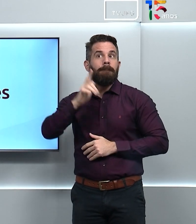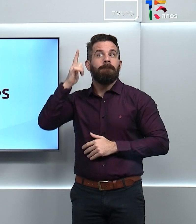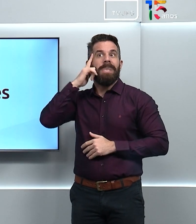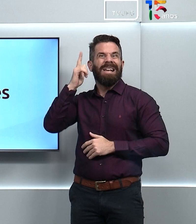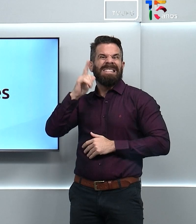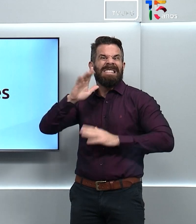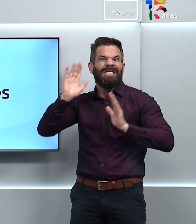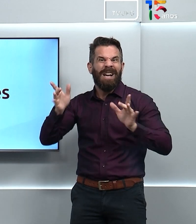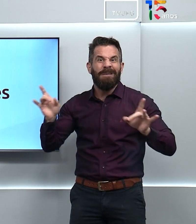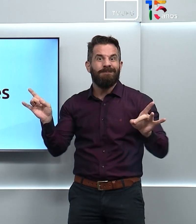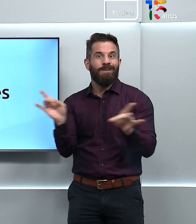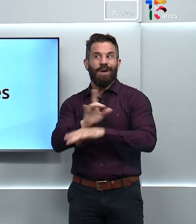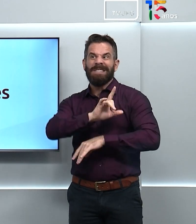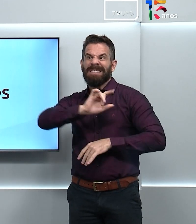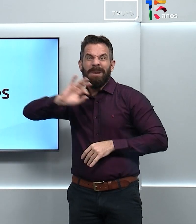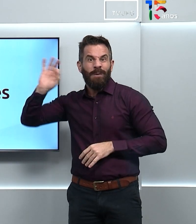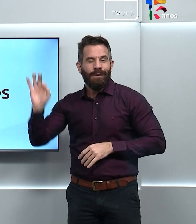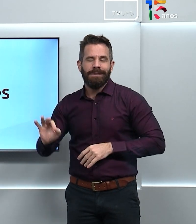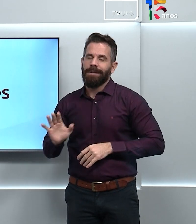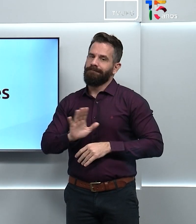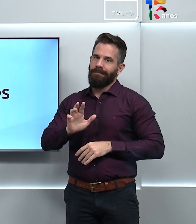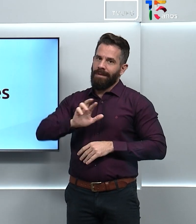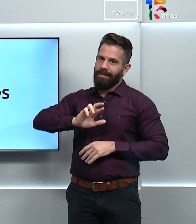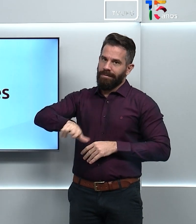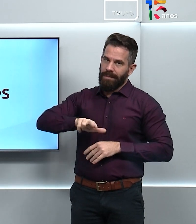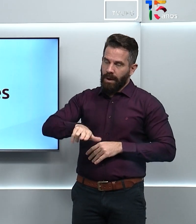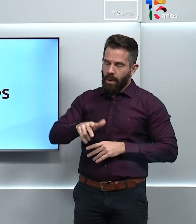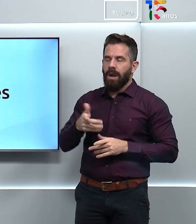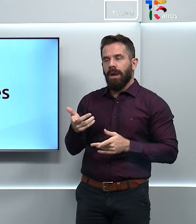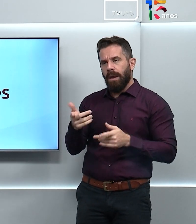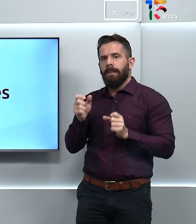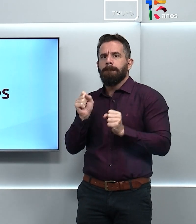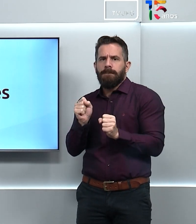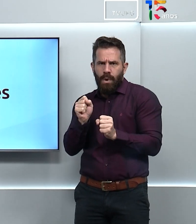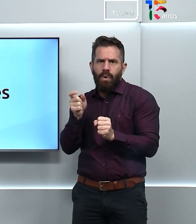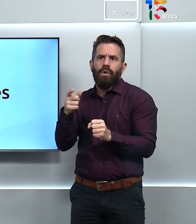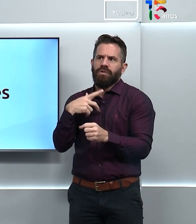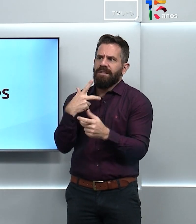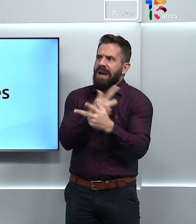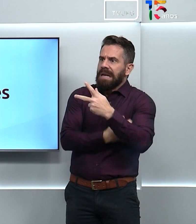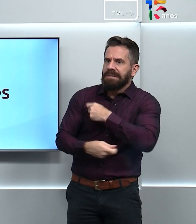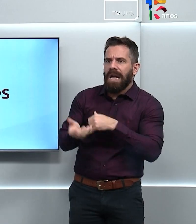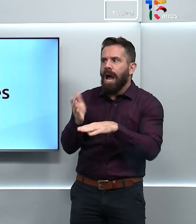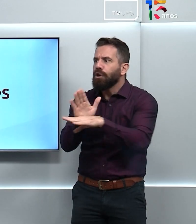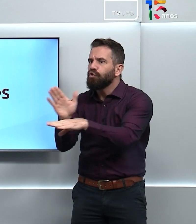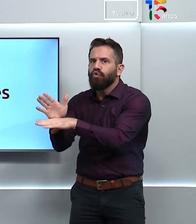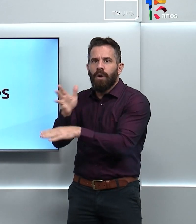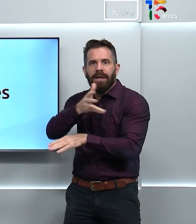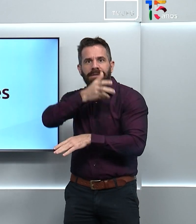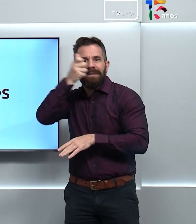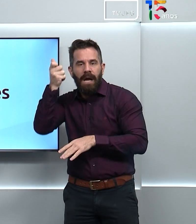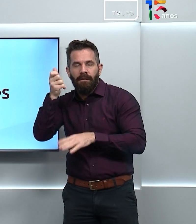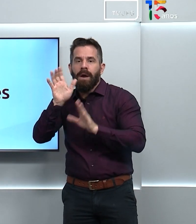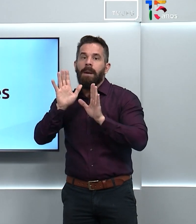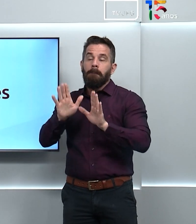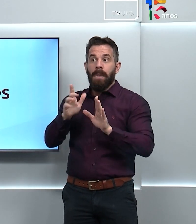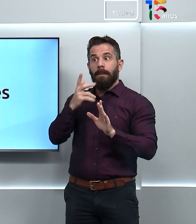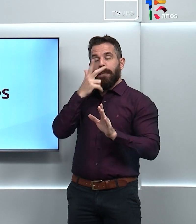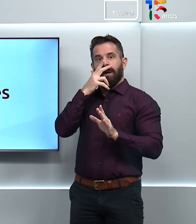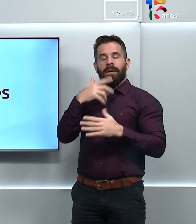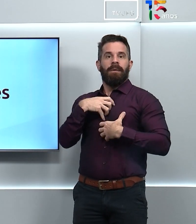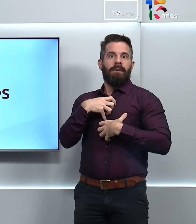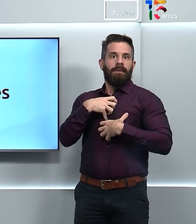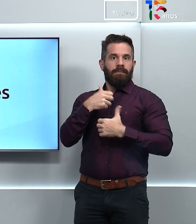gostaria de ver, né, para evitar a maior parte das doenças aí que podem ser evitadas por meio de vacinas, mas já é uma luz verde aí